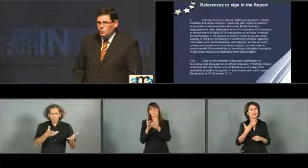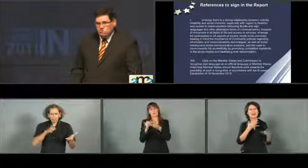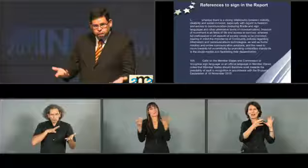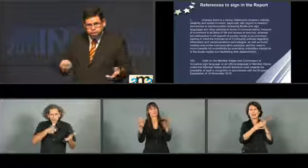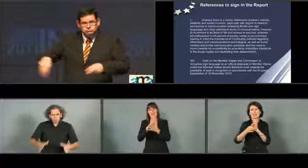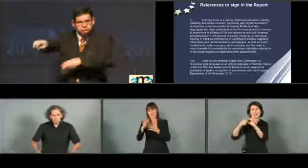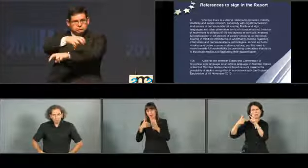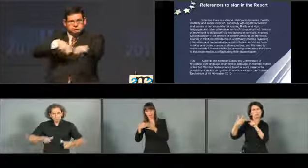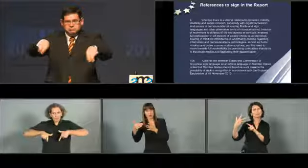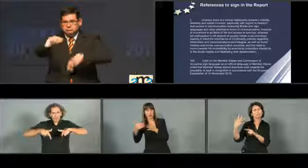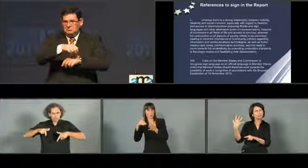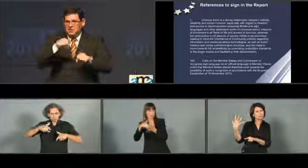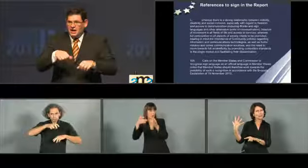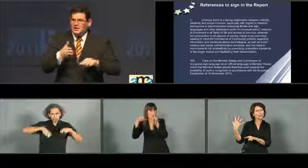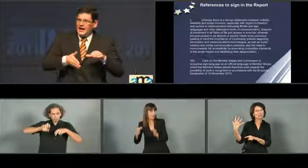exemple.